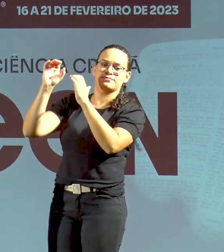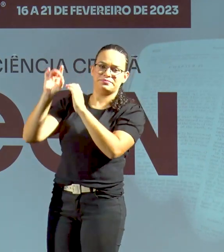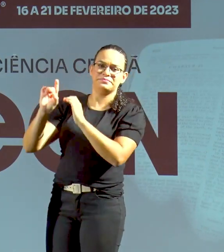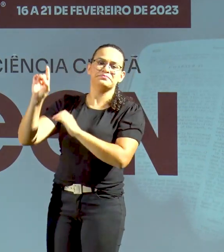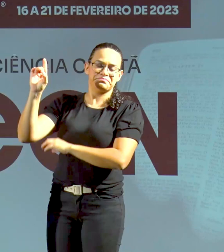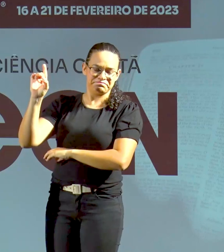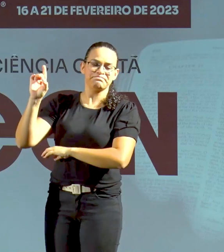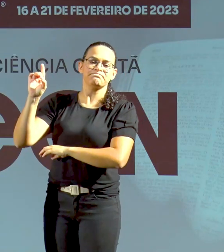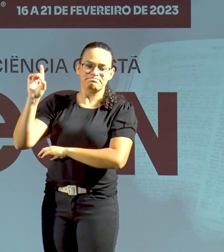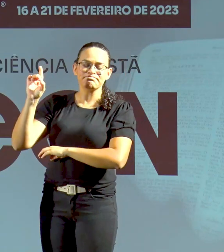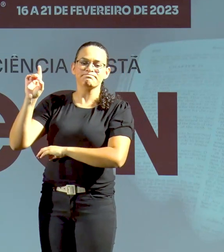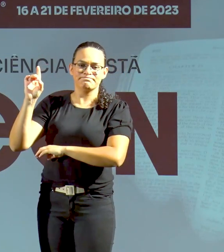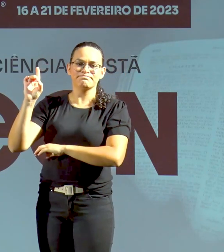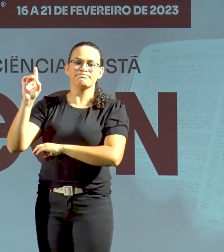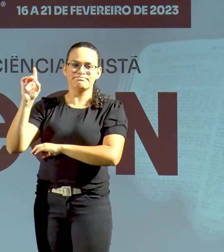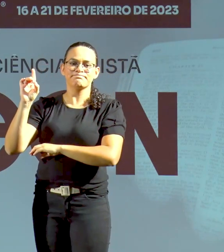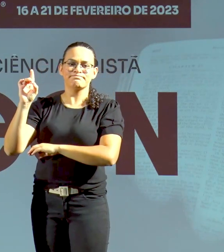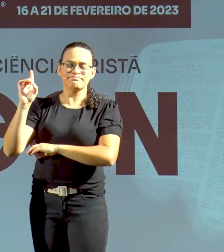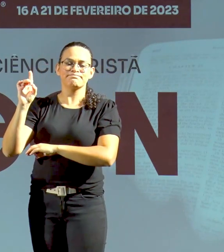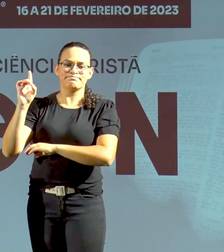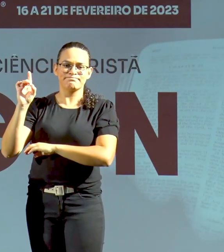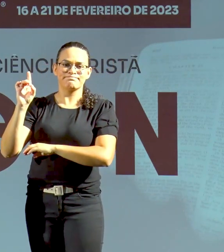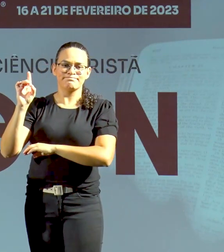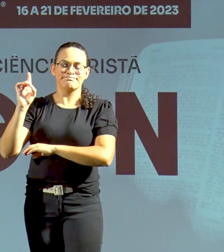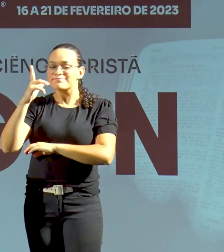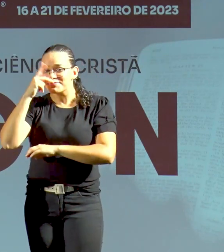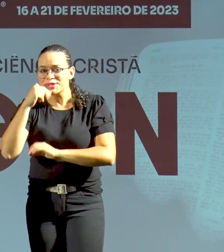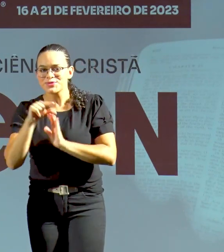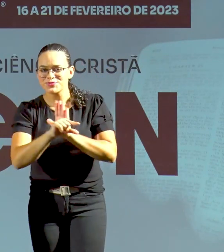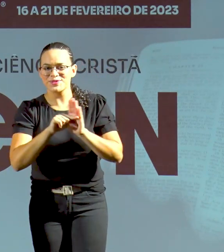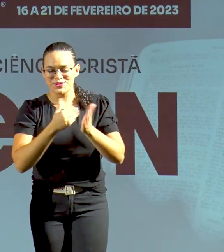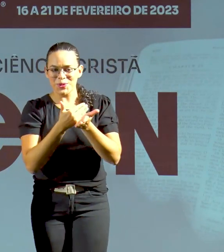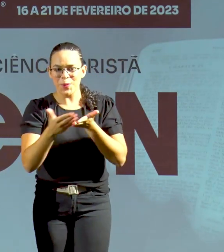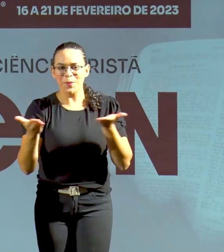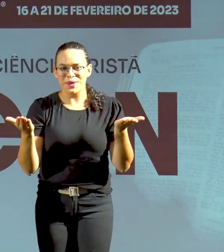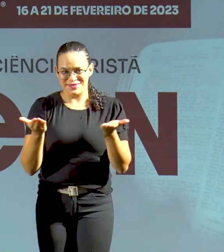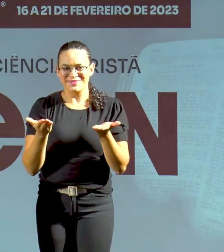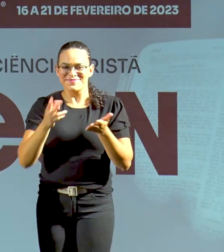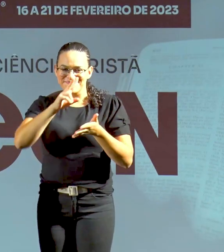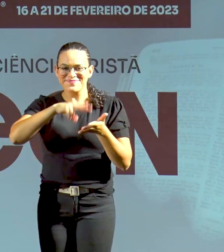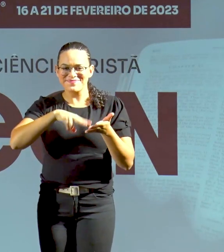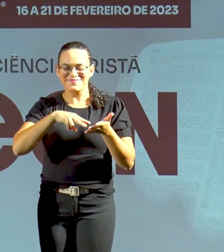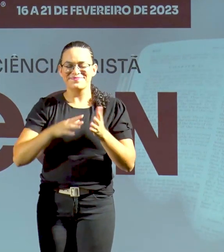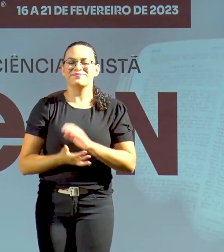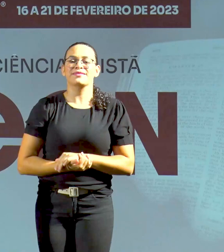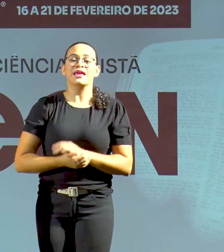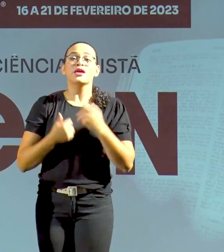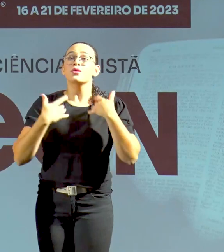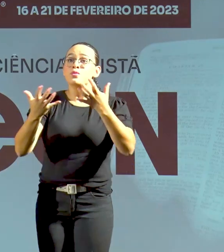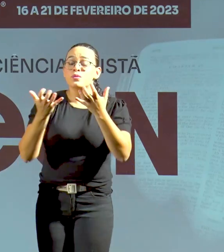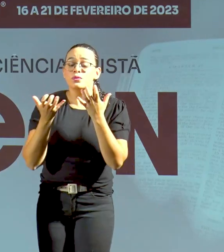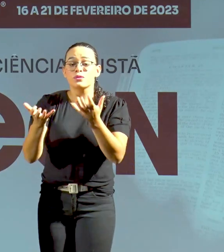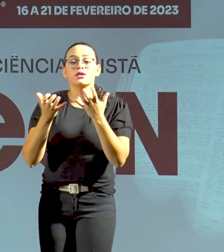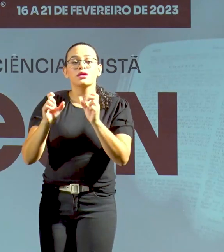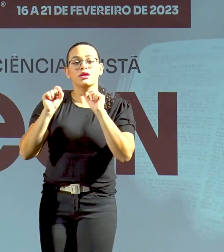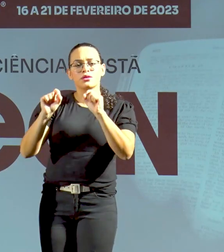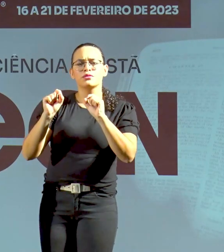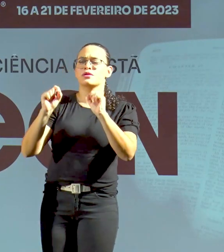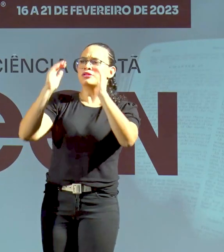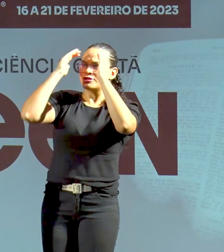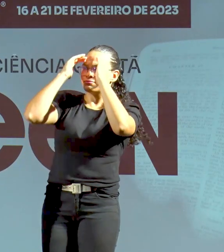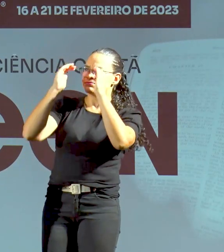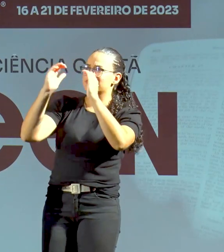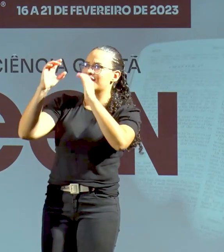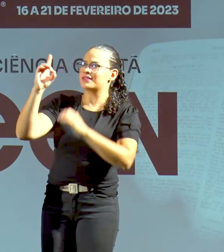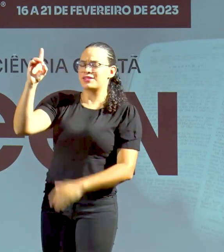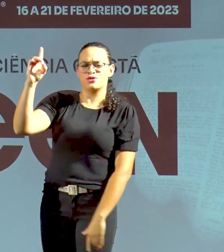do senhor foi o versículo que nós lemos No começo eu quero buscar refúgios nos deu no